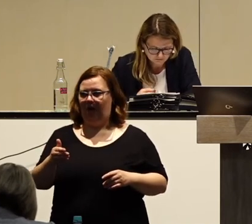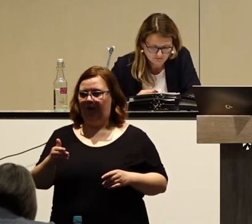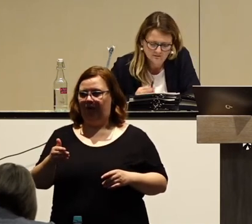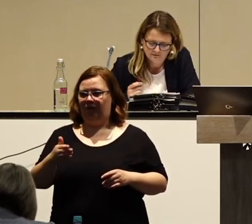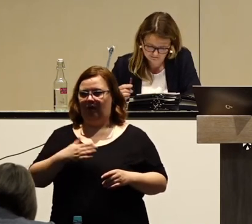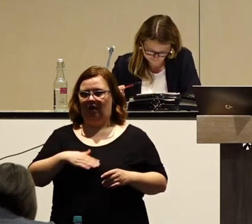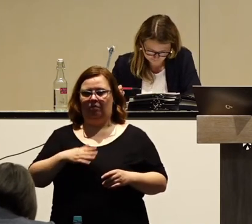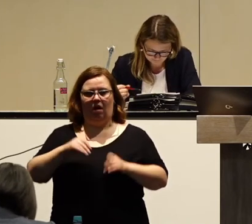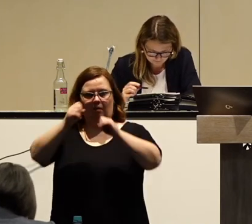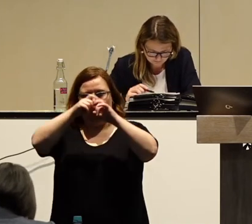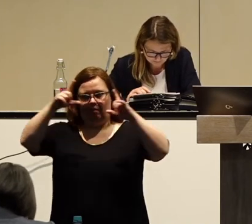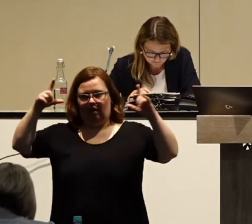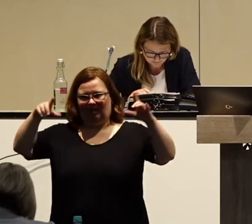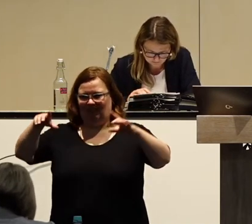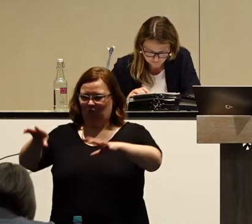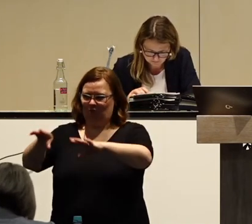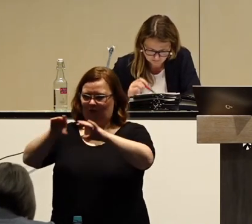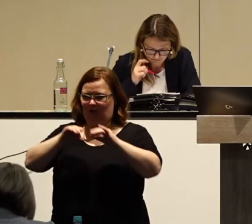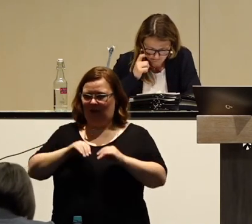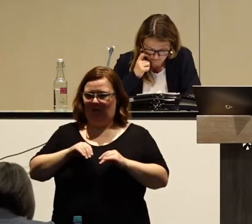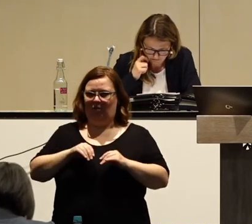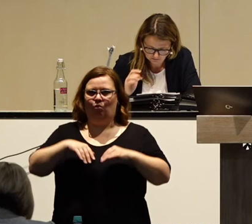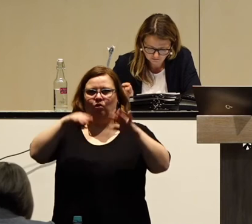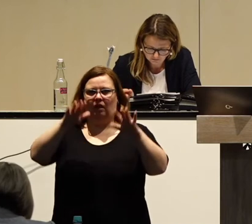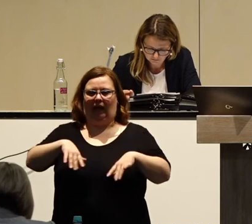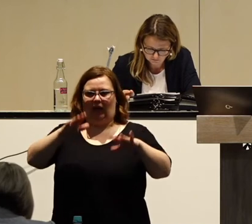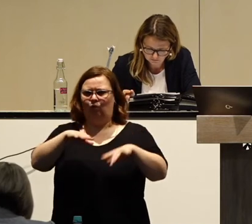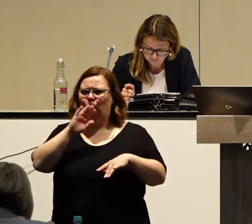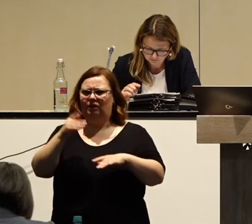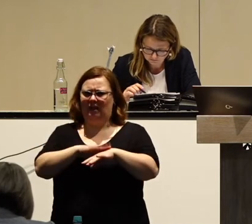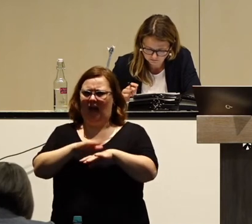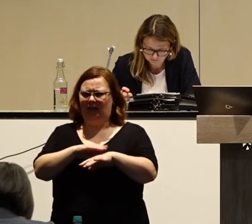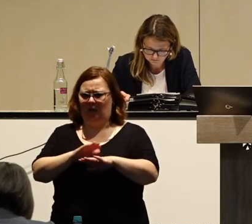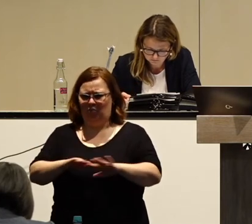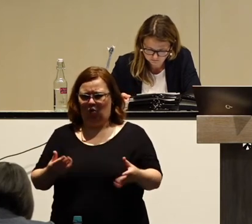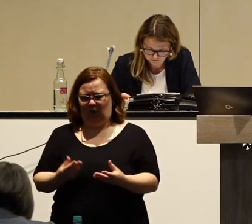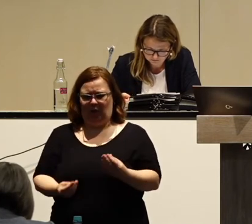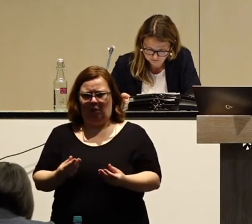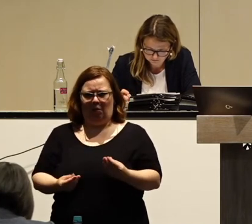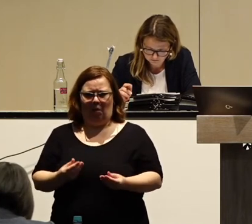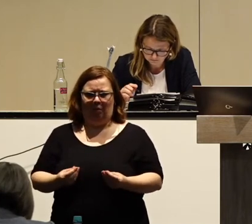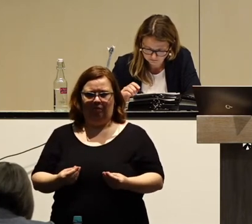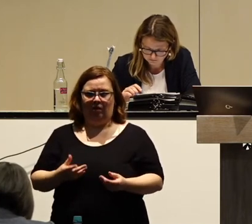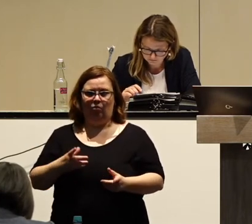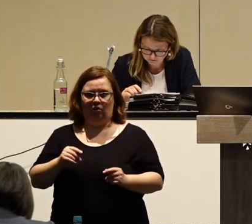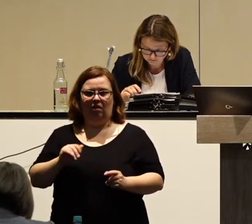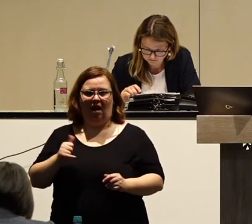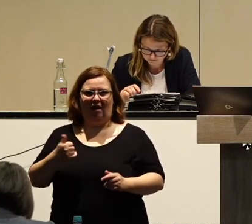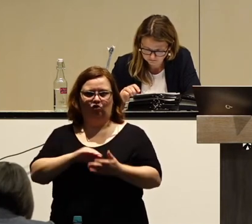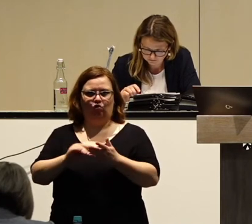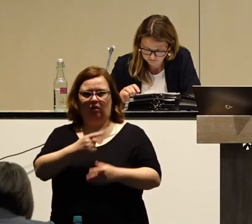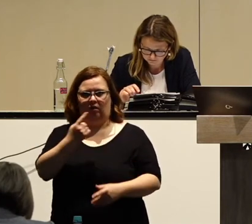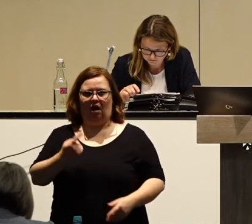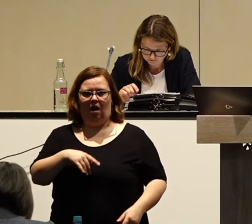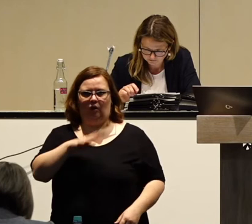Ihr Bild aufnehmen, dass der Regen gar keine Zeit hat, in den Boden zu sickern. Ich finde, ein Schuljahr ist reichlich Zeit für